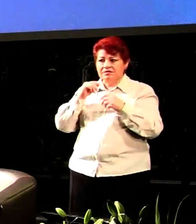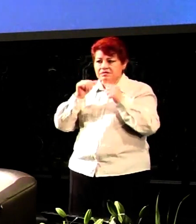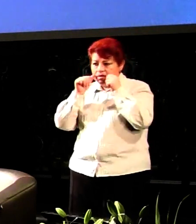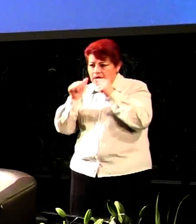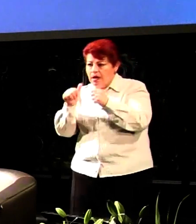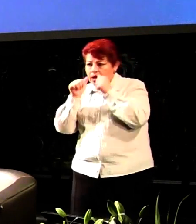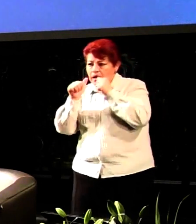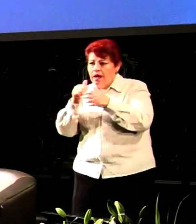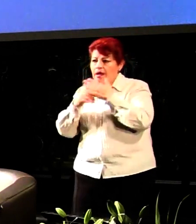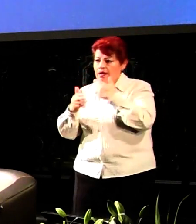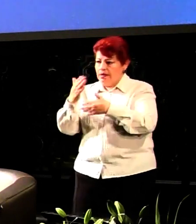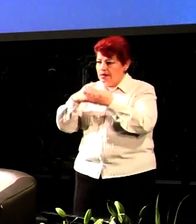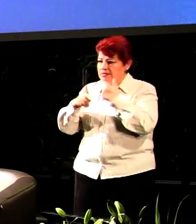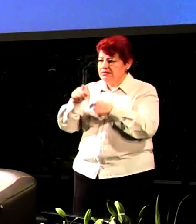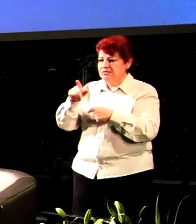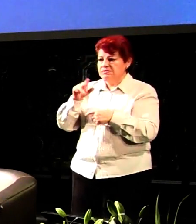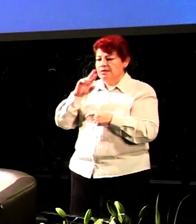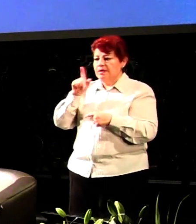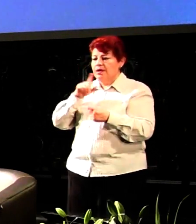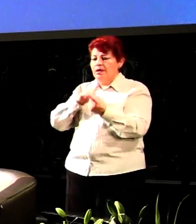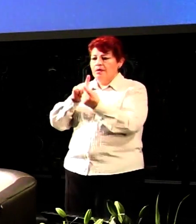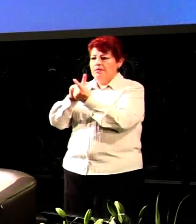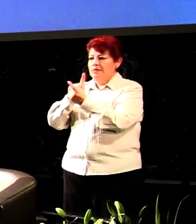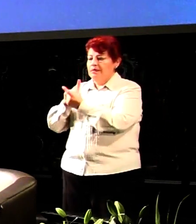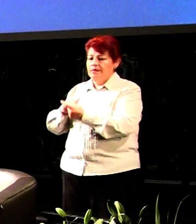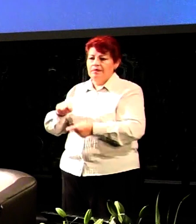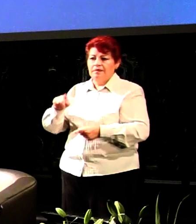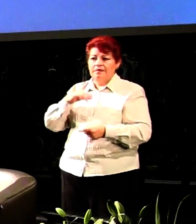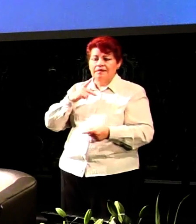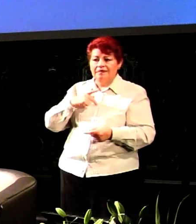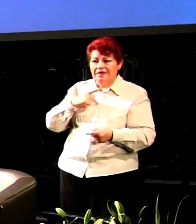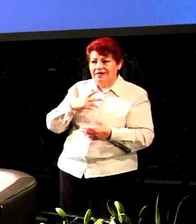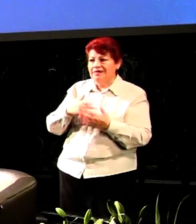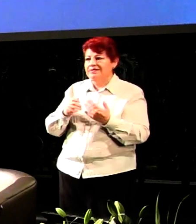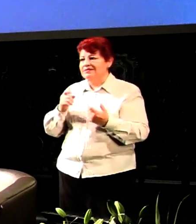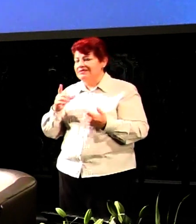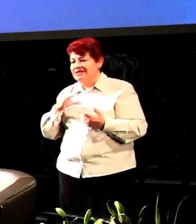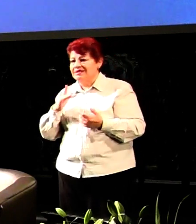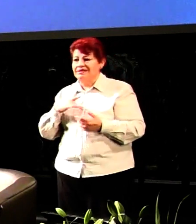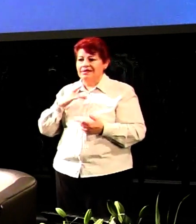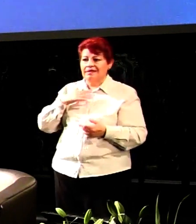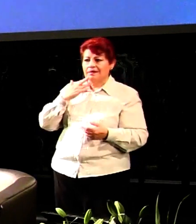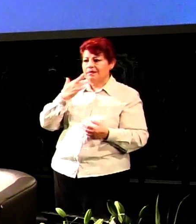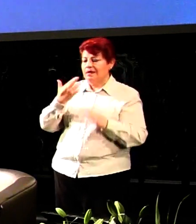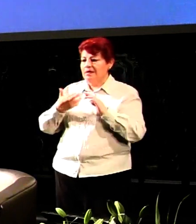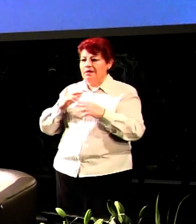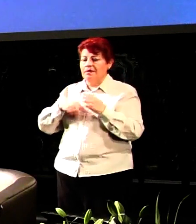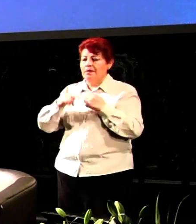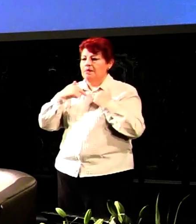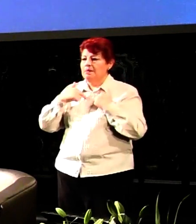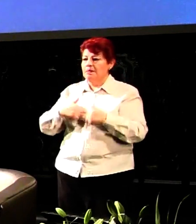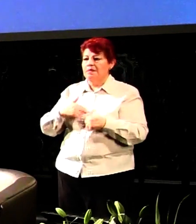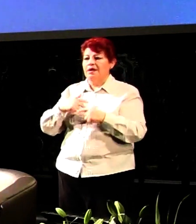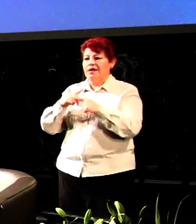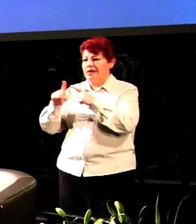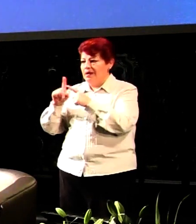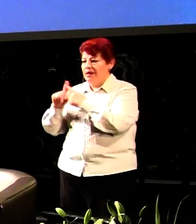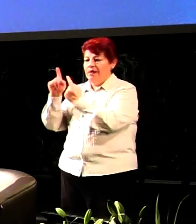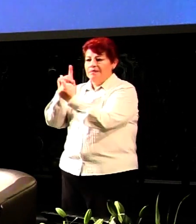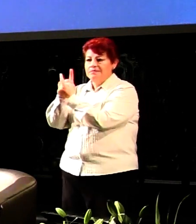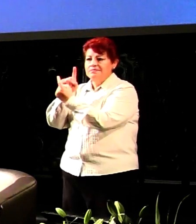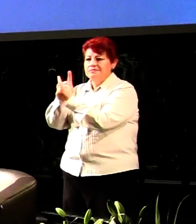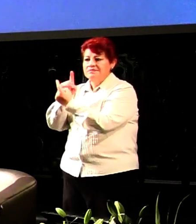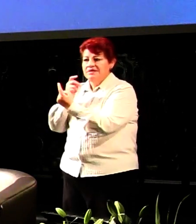sabernos manejar con las demás personas, el saber tener un sentido y una relación humana con las demás personas, eso